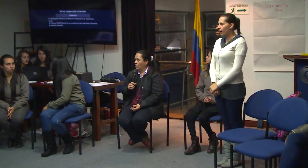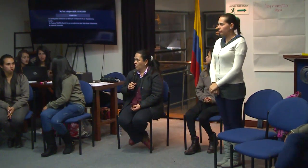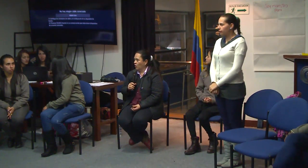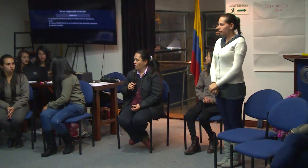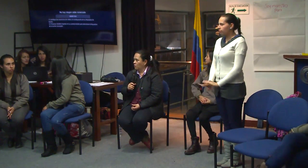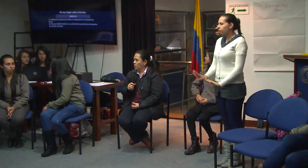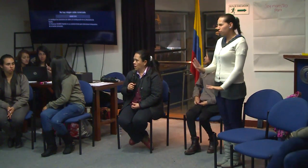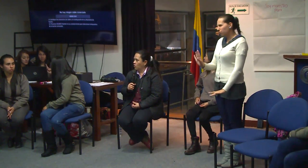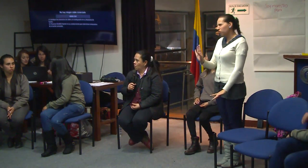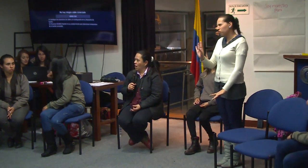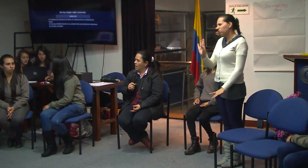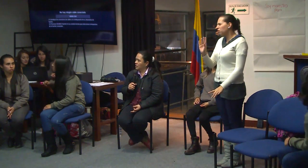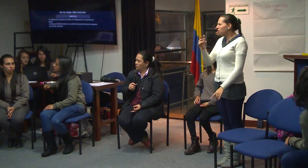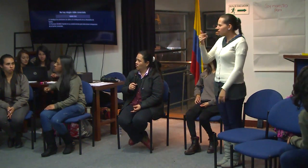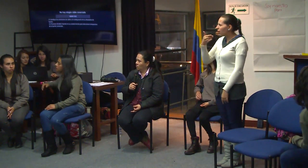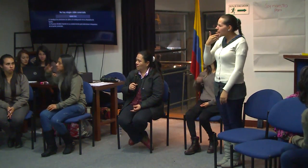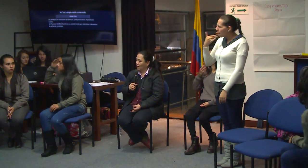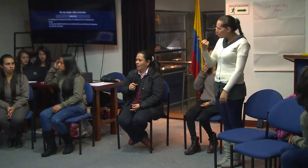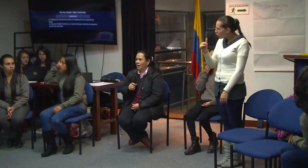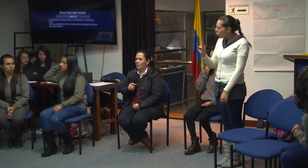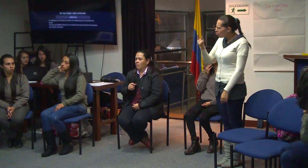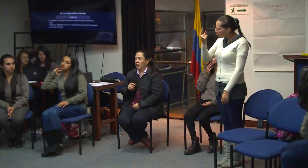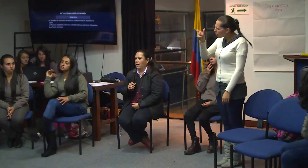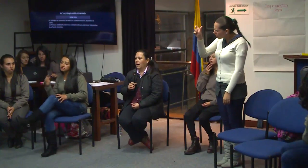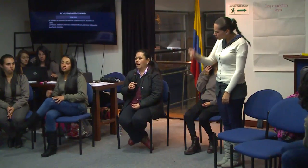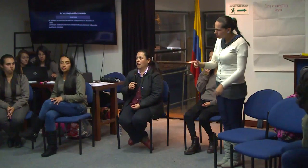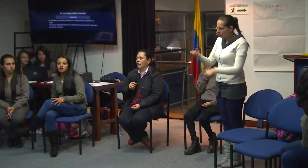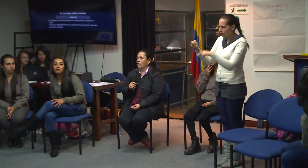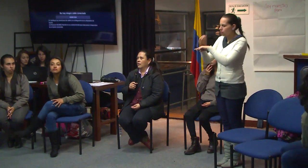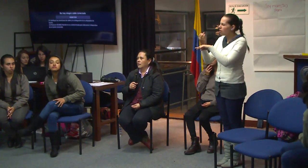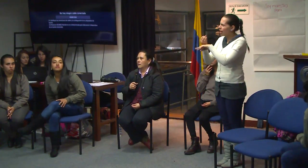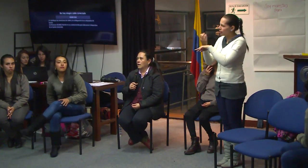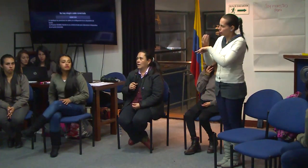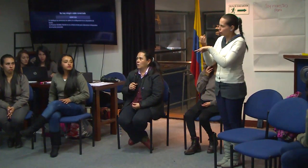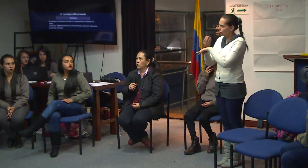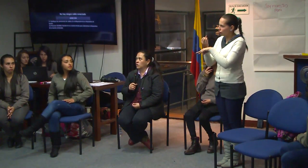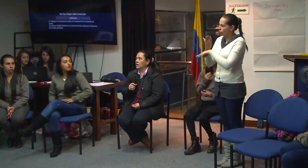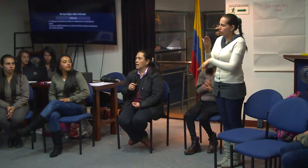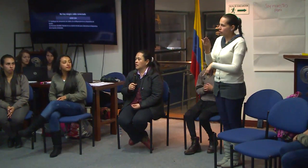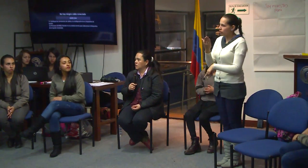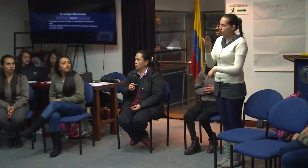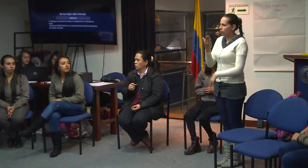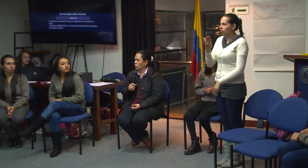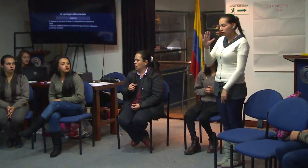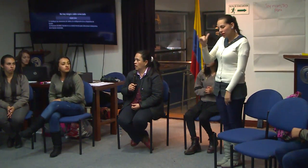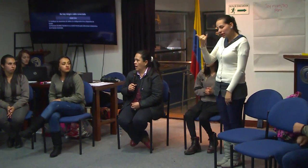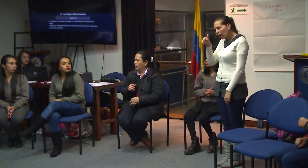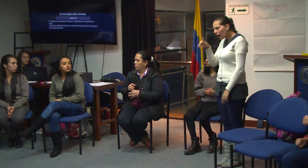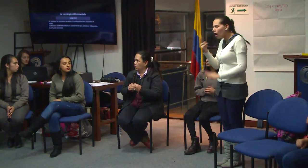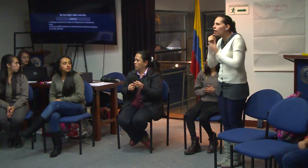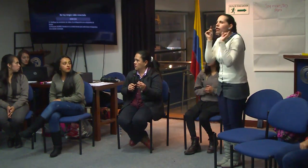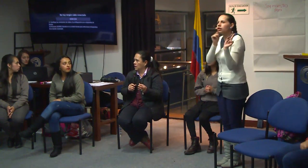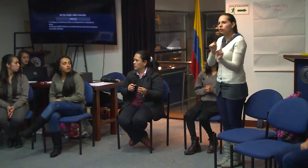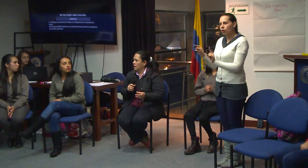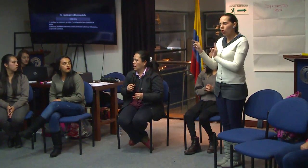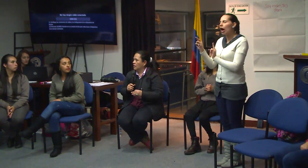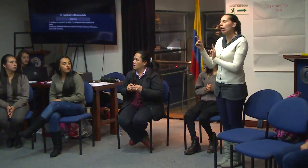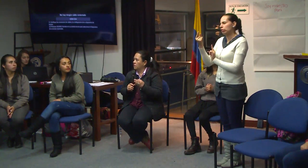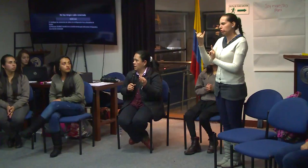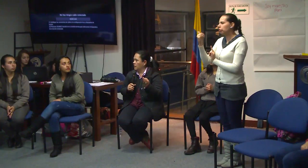sería mejor hablar primero del maestro para que tratemos desde el discurso de dejar como